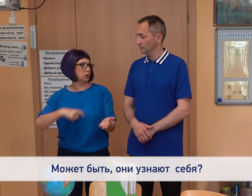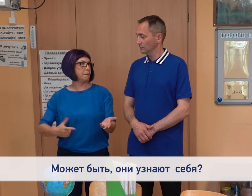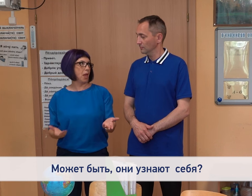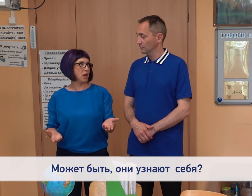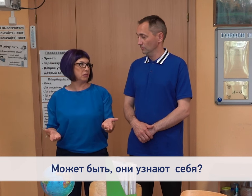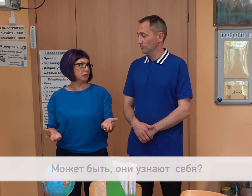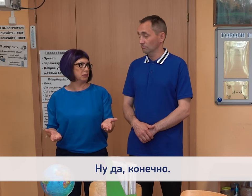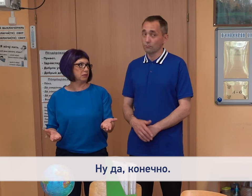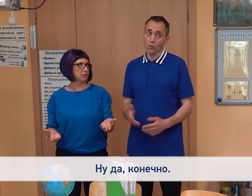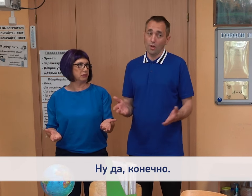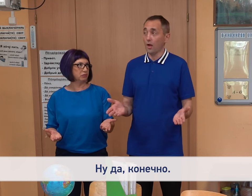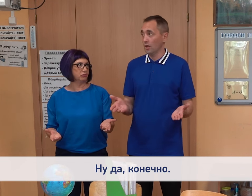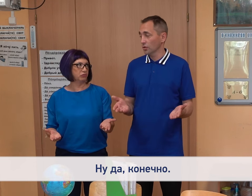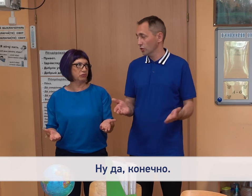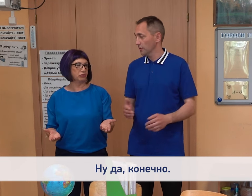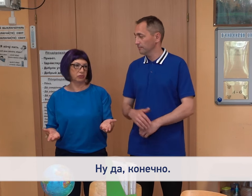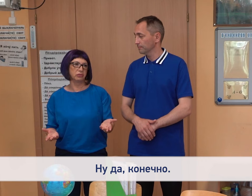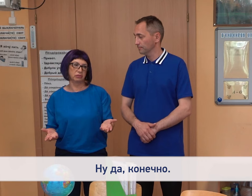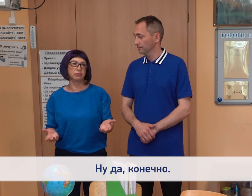себя? Ну да, конечно.